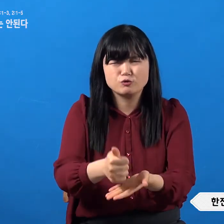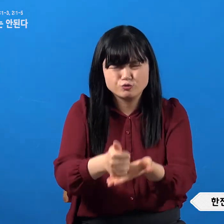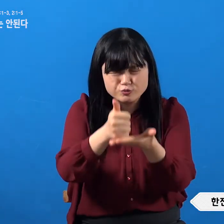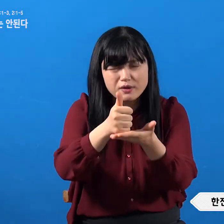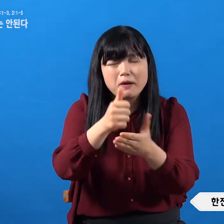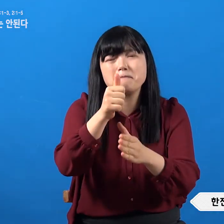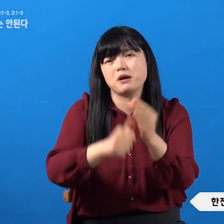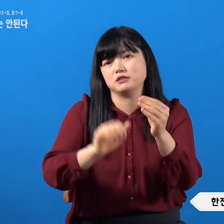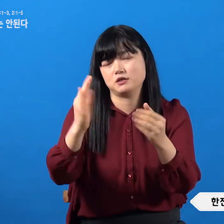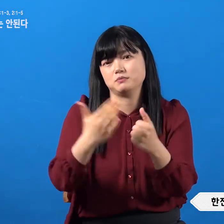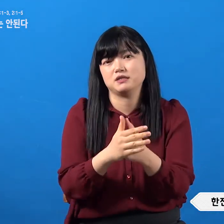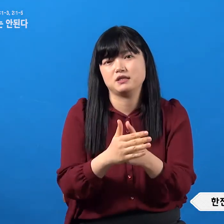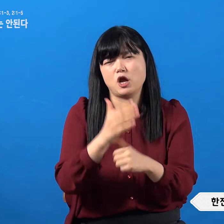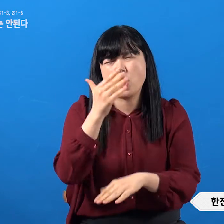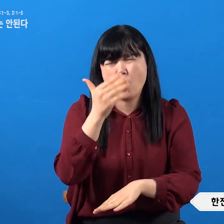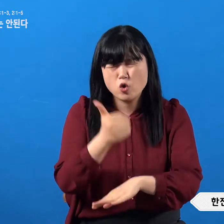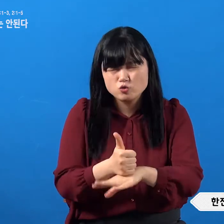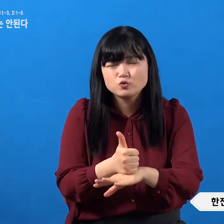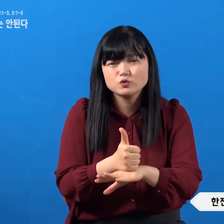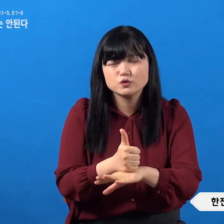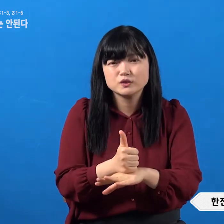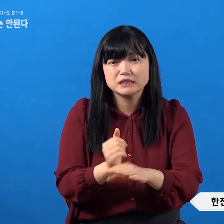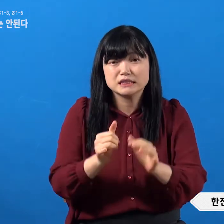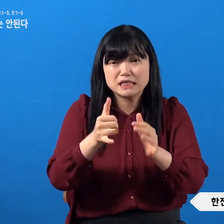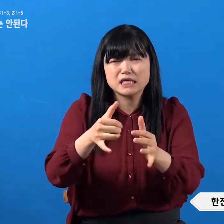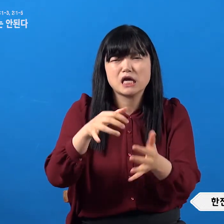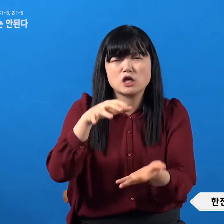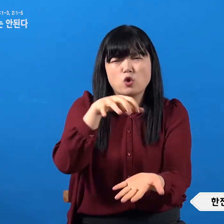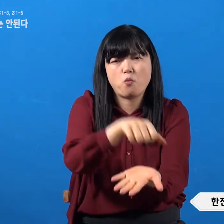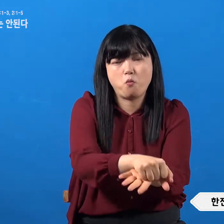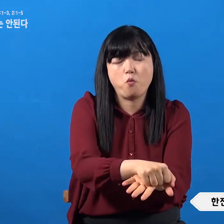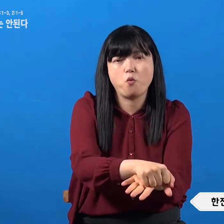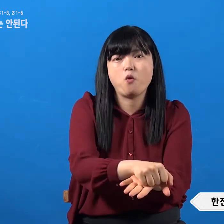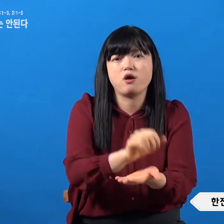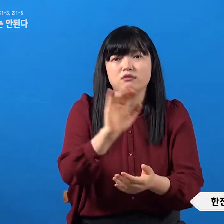맙니다. 결국은 세상에 정복당하고 맙니다.